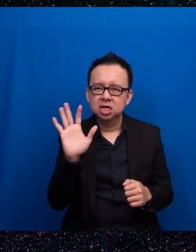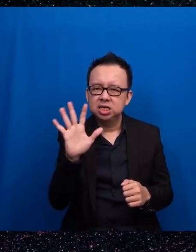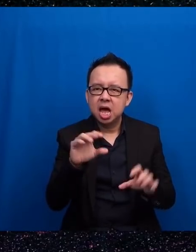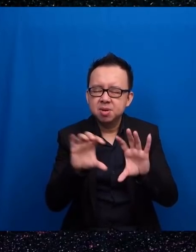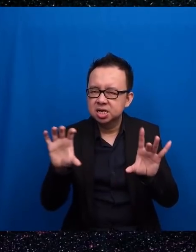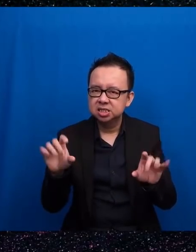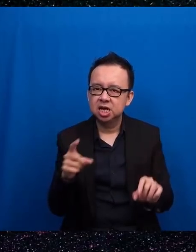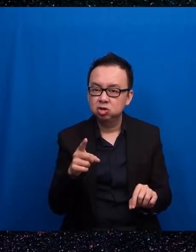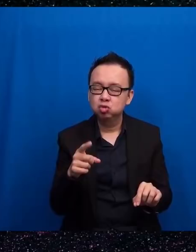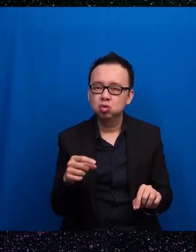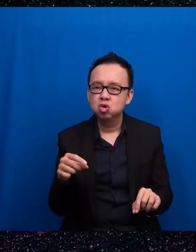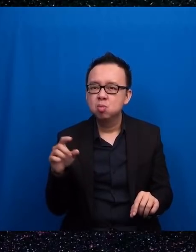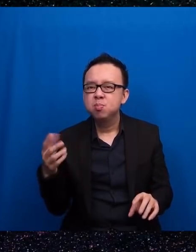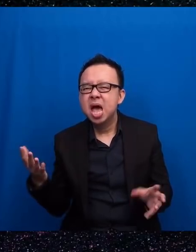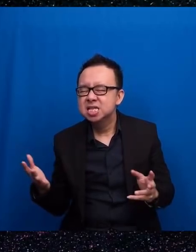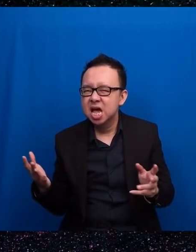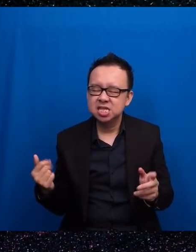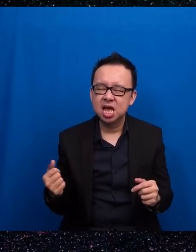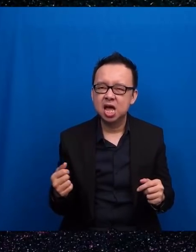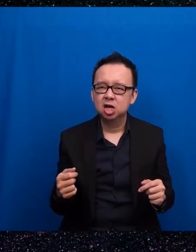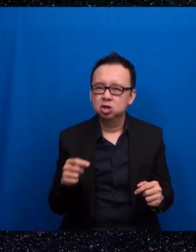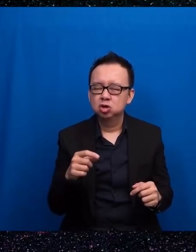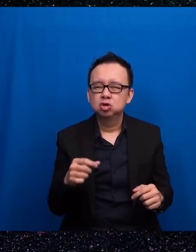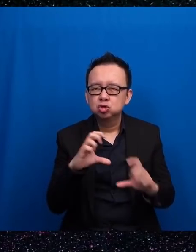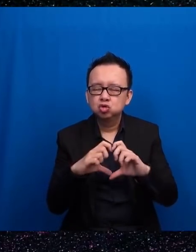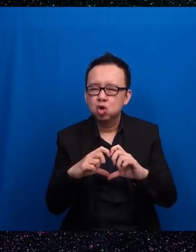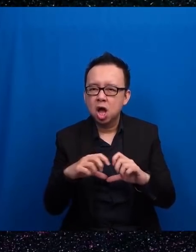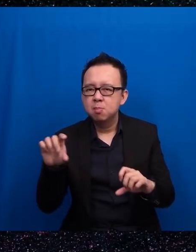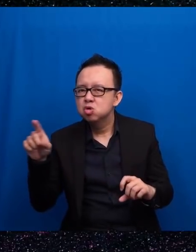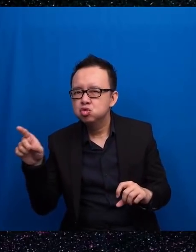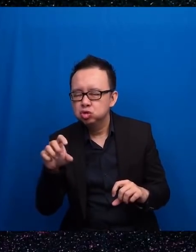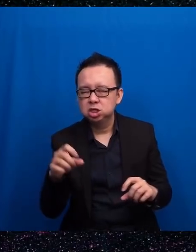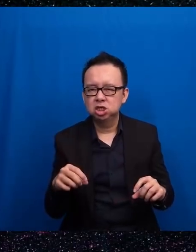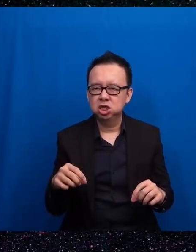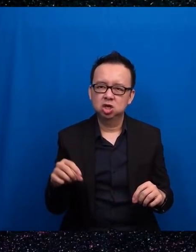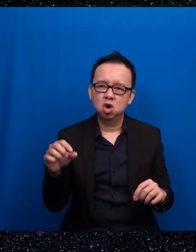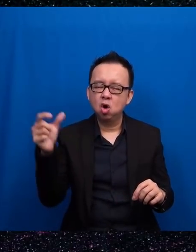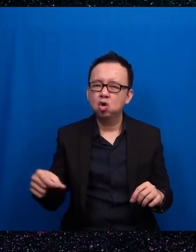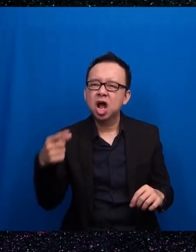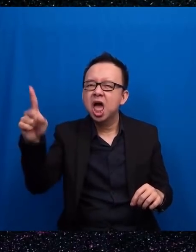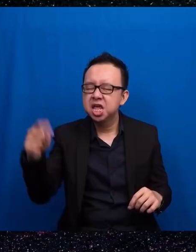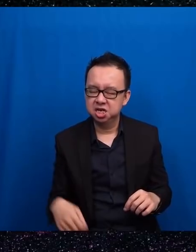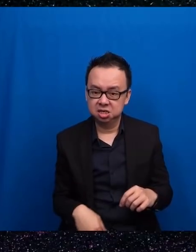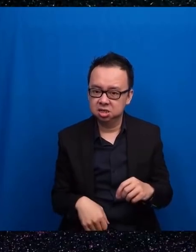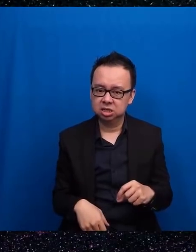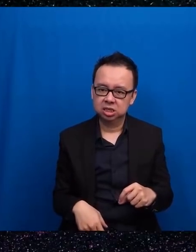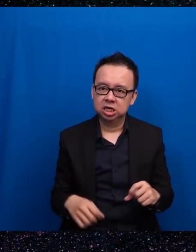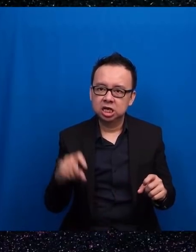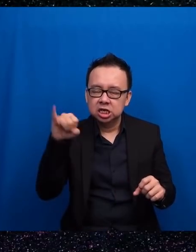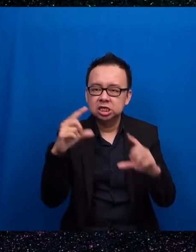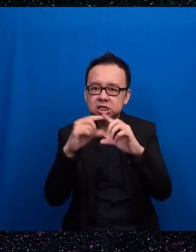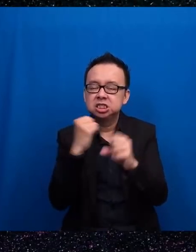bisa menjadi orang yang suka mengurusi kehidupan orang lain dan negatif hati. Jaga hati ketika sabat. Baik itu